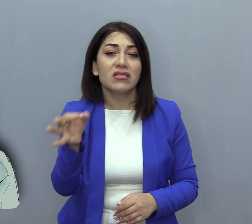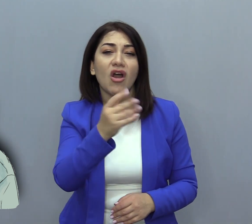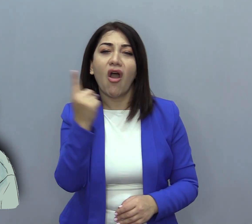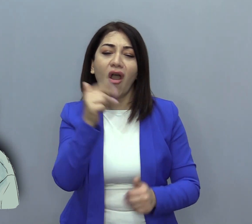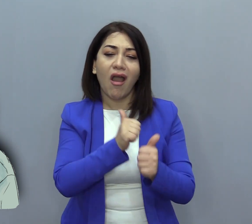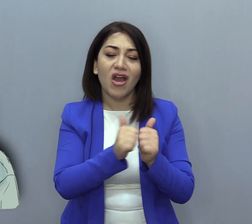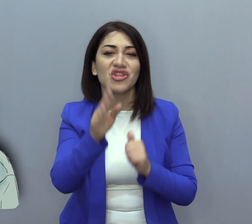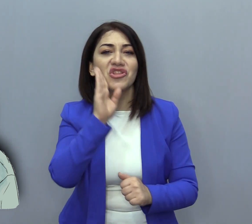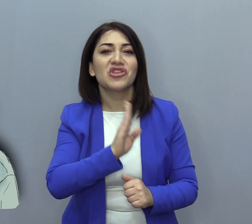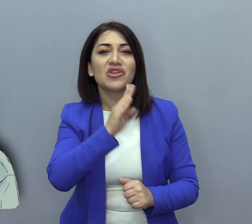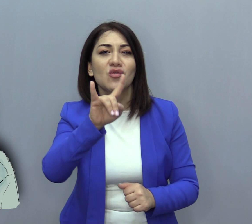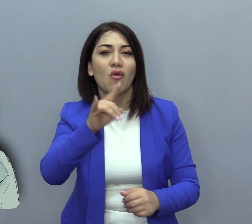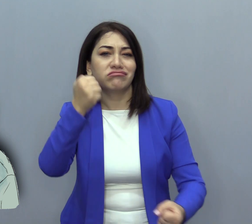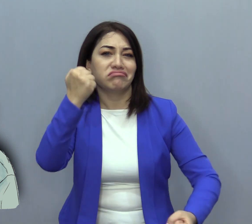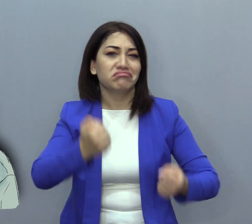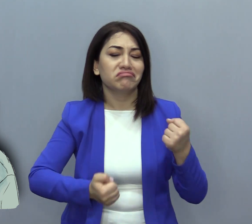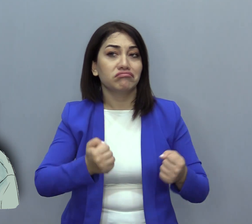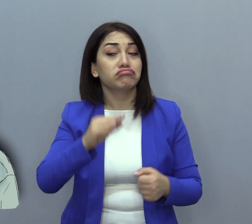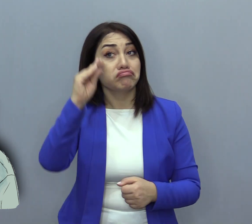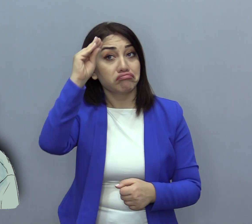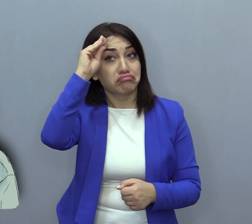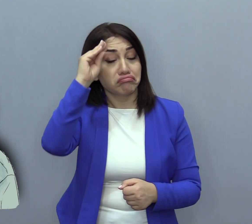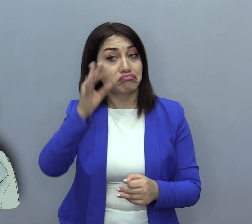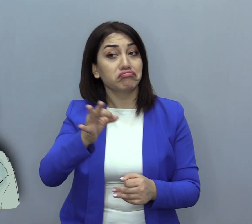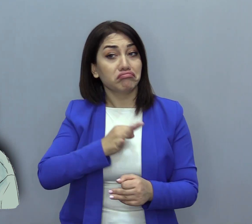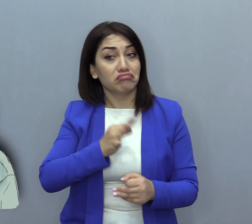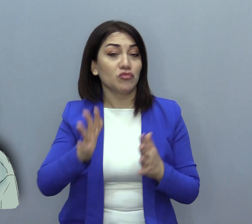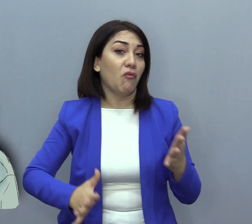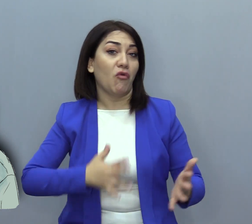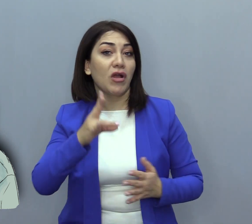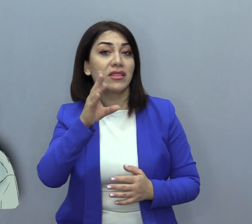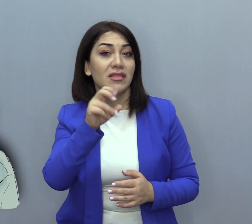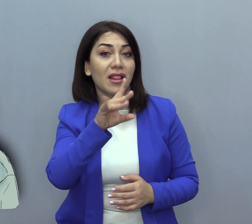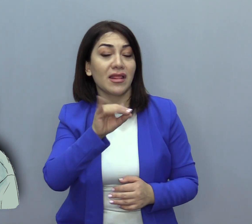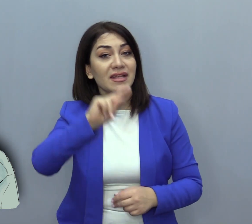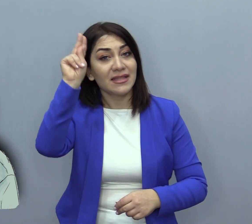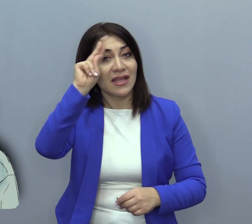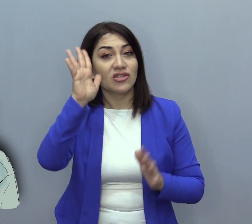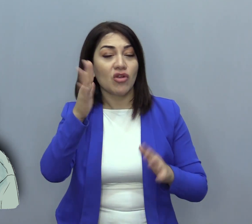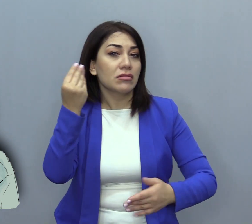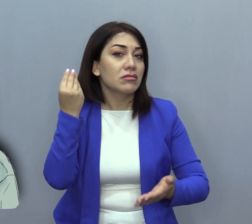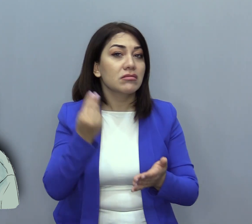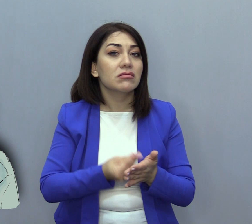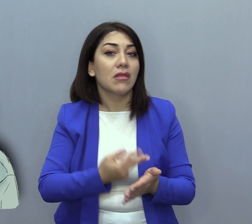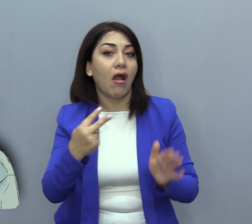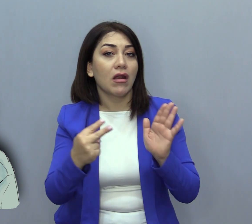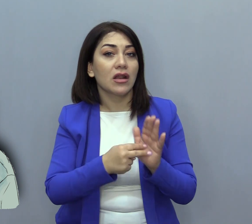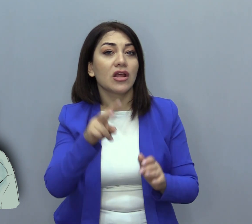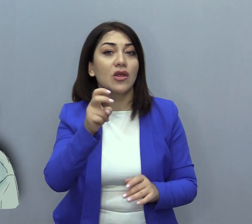ոթաչուն։ Հայդ միտքը չապազանց ոկևորեցնելի ին։ Տասնդասները շատ թան կարժեին, 200 դոլար,